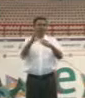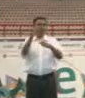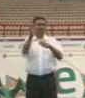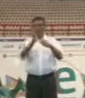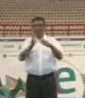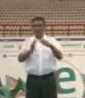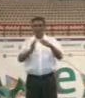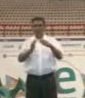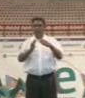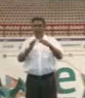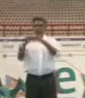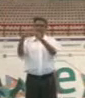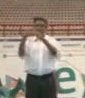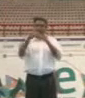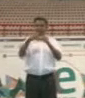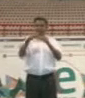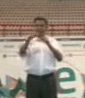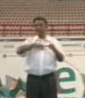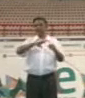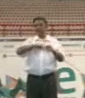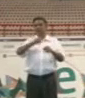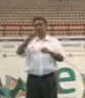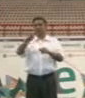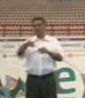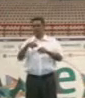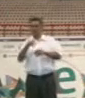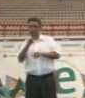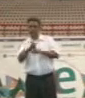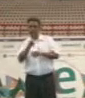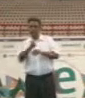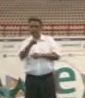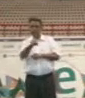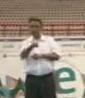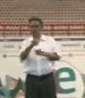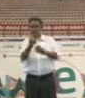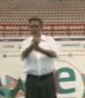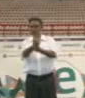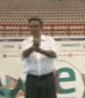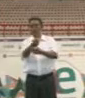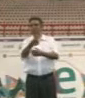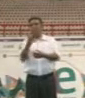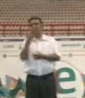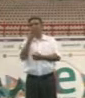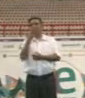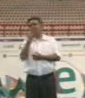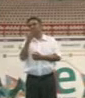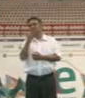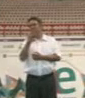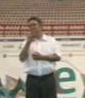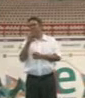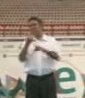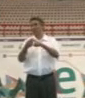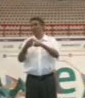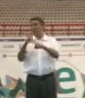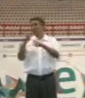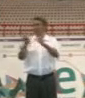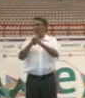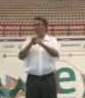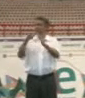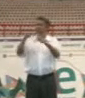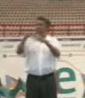brasileira, trazida por Portugal, porque para preservar a fruta, é melhor transformar em doce. Porque mesmo que você guarde a fruta em